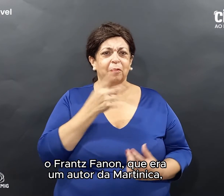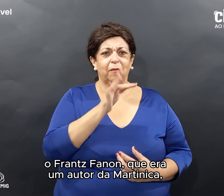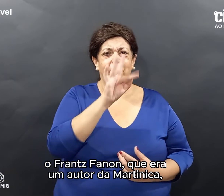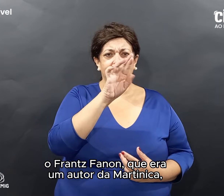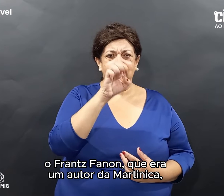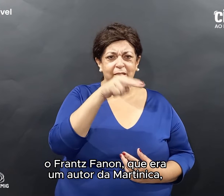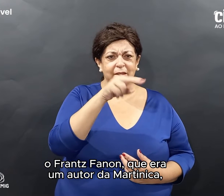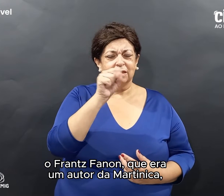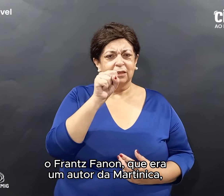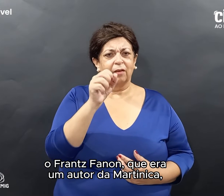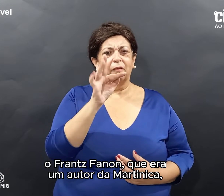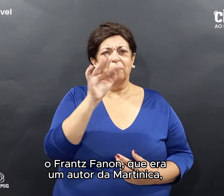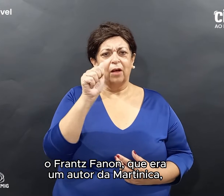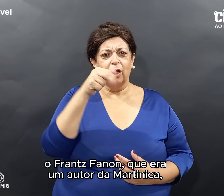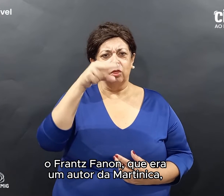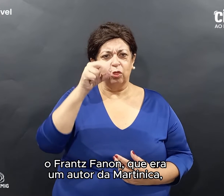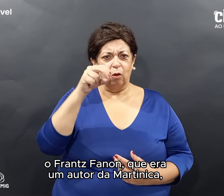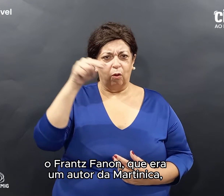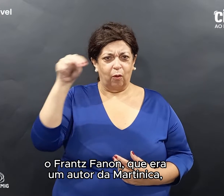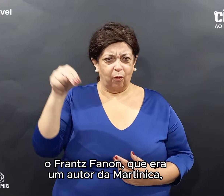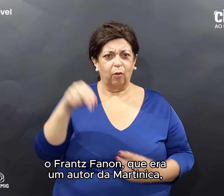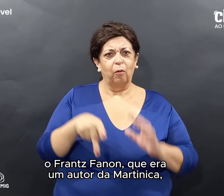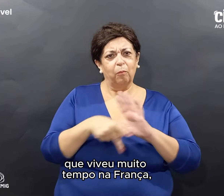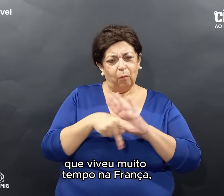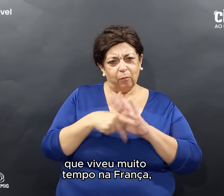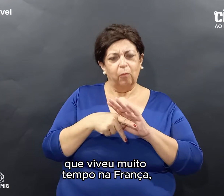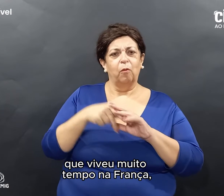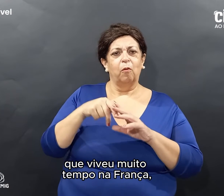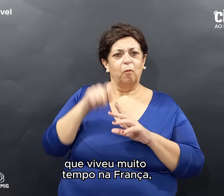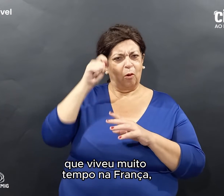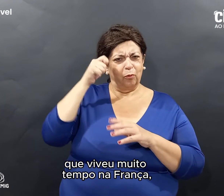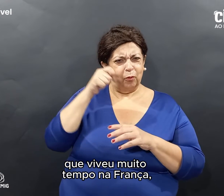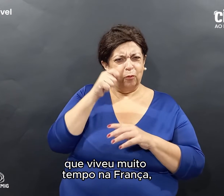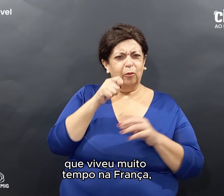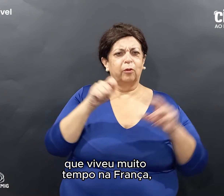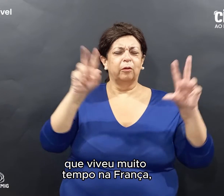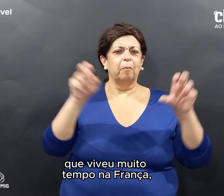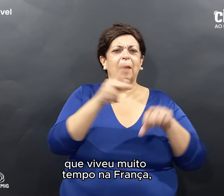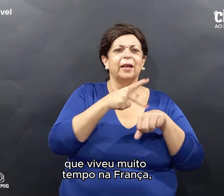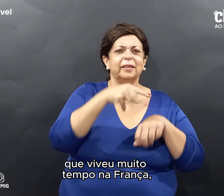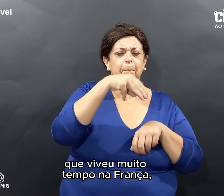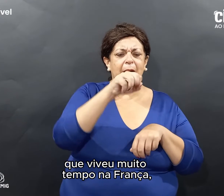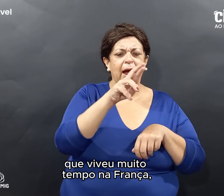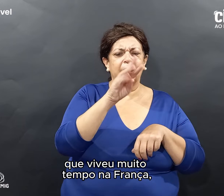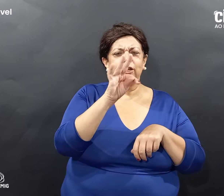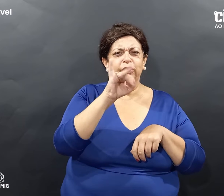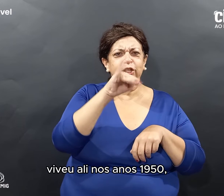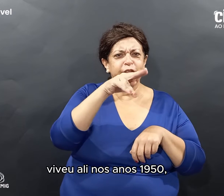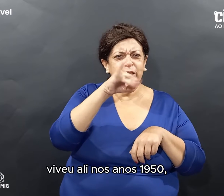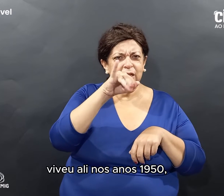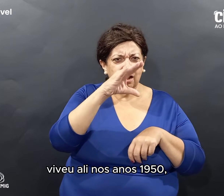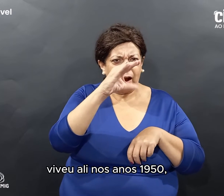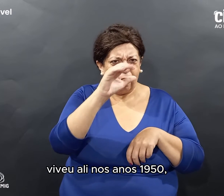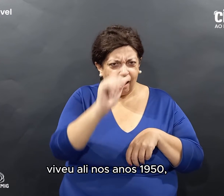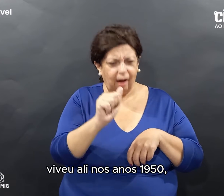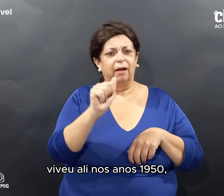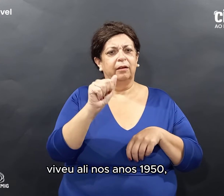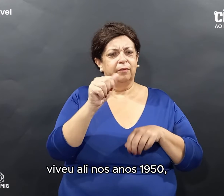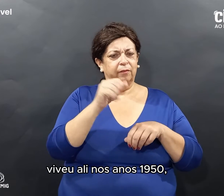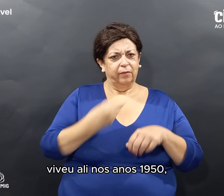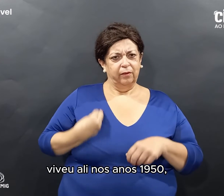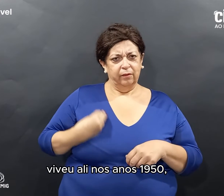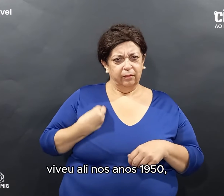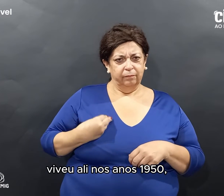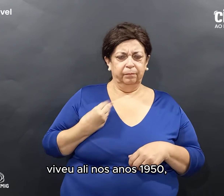Fanon, que era um autor da Martinica, né, que viveu muito tempo na França, viveu ali nos